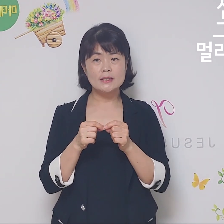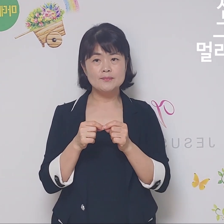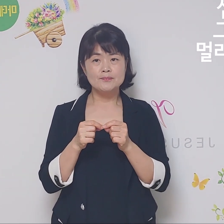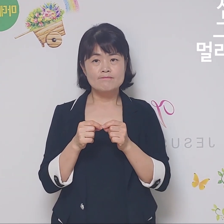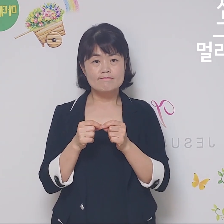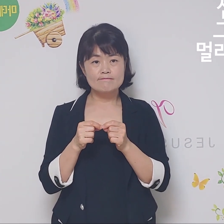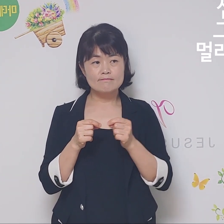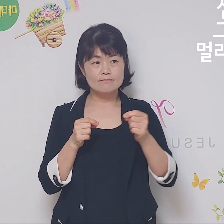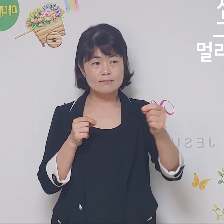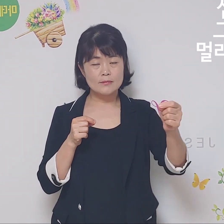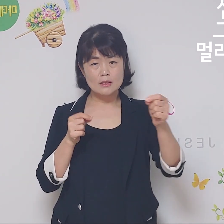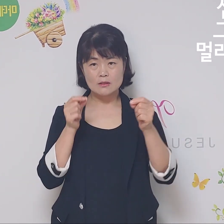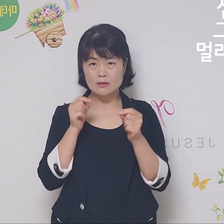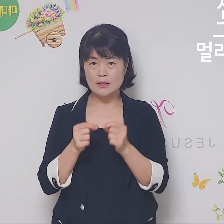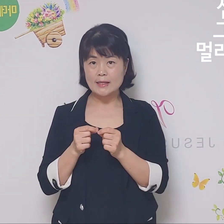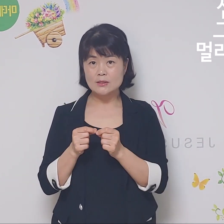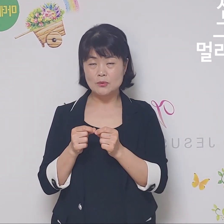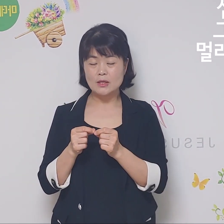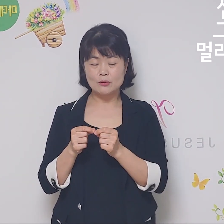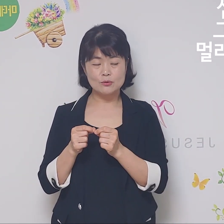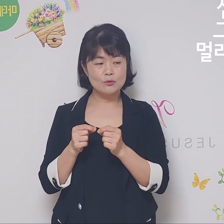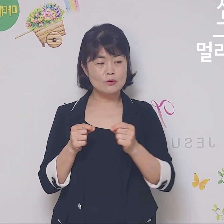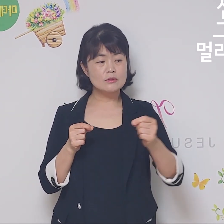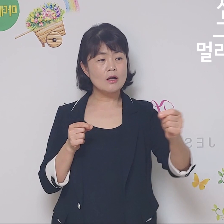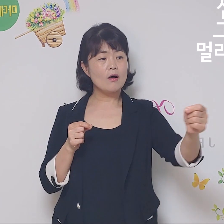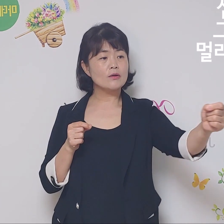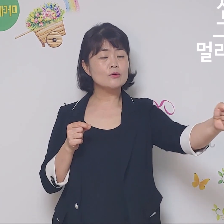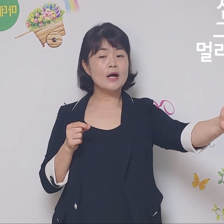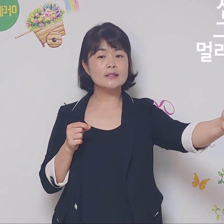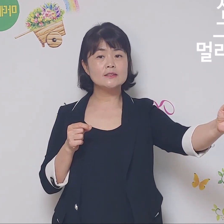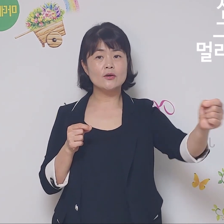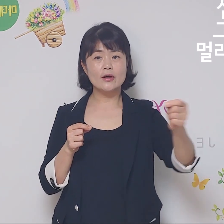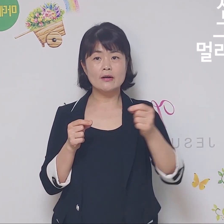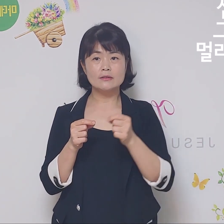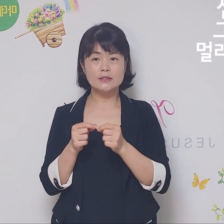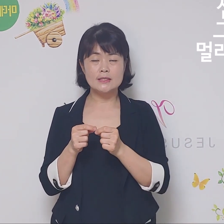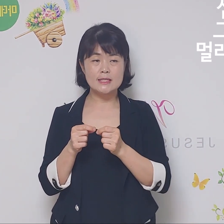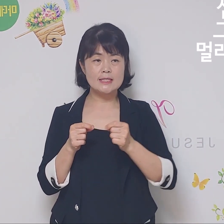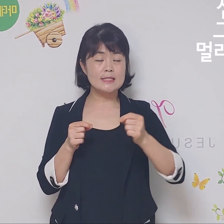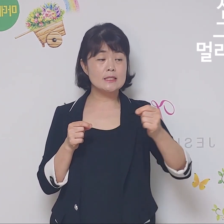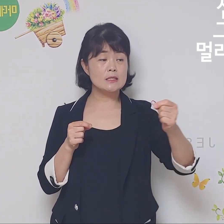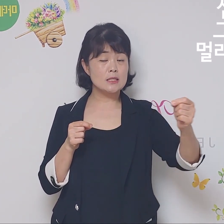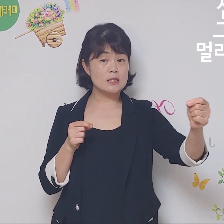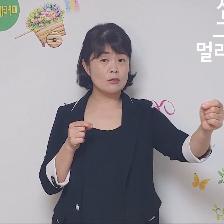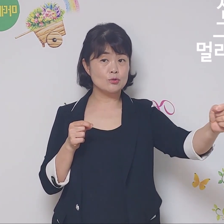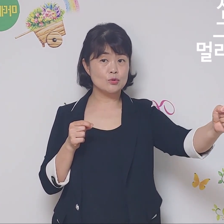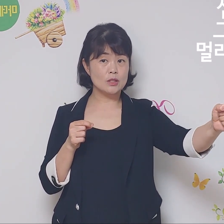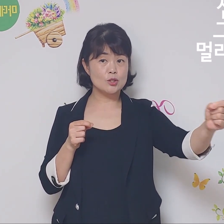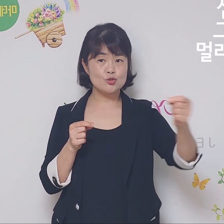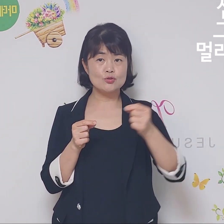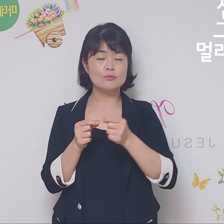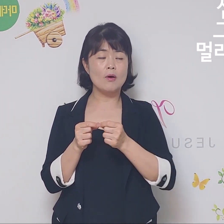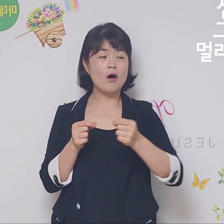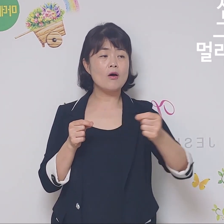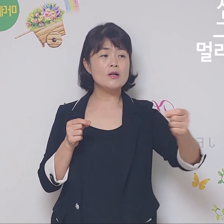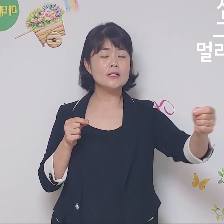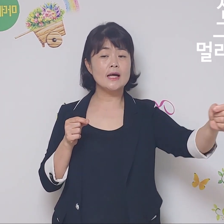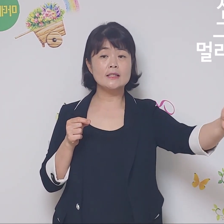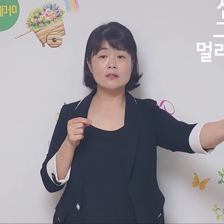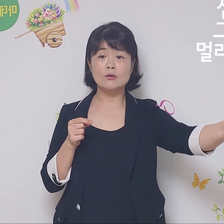수화는 나는 여기대로 있고 저기로 가는 거예요. 근데 이제 직선으로 이렇게 쭉 멀다는 걸